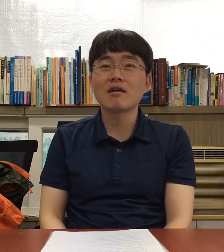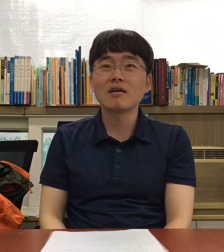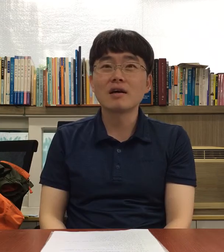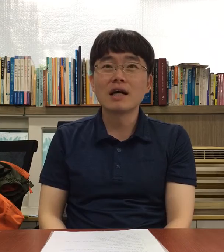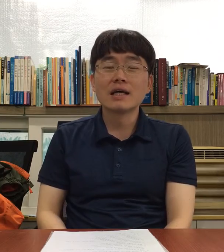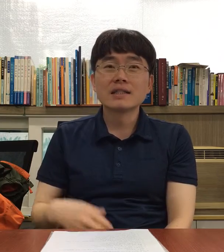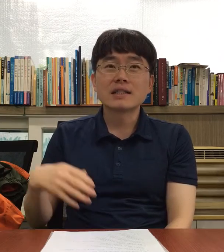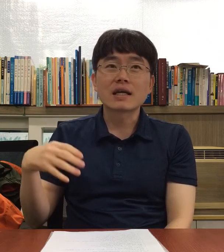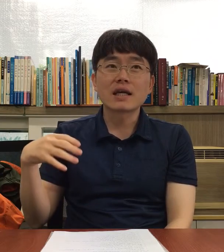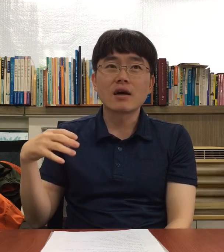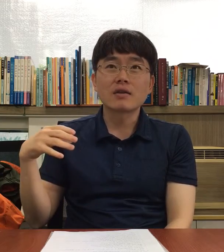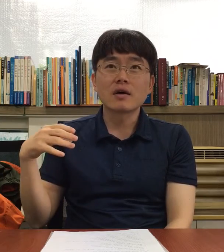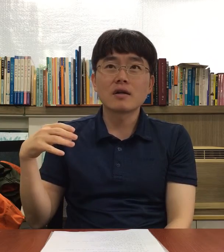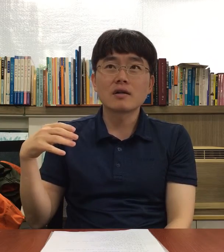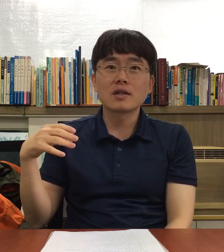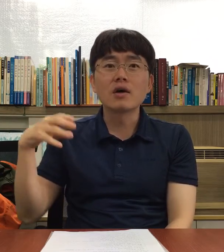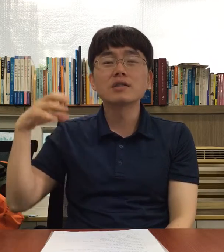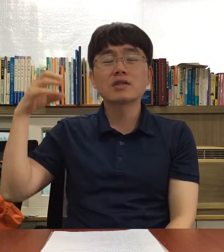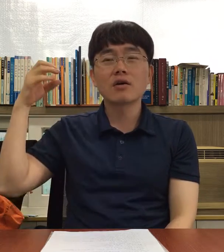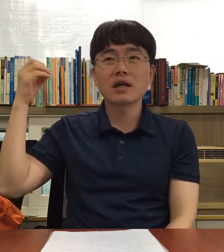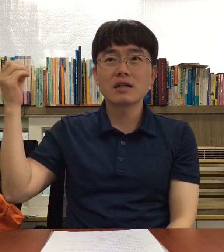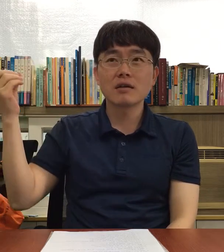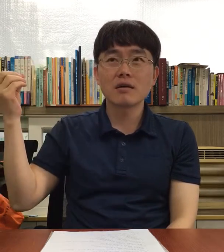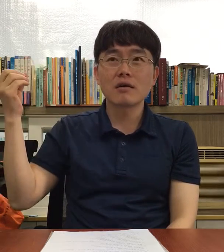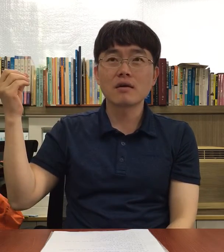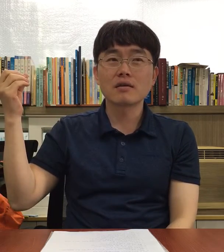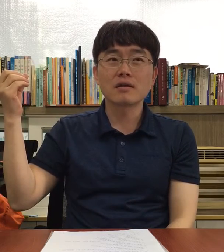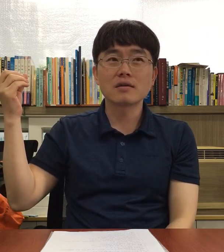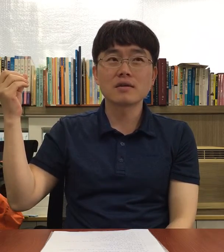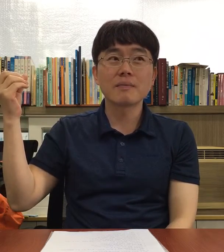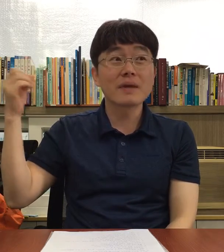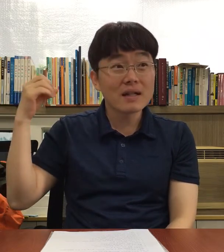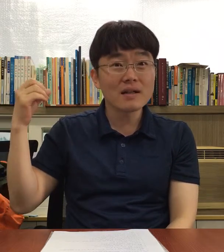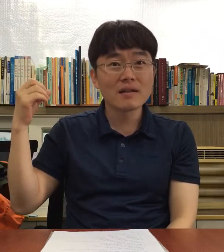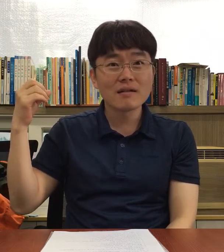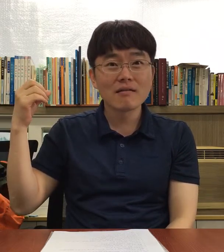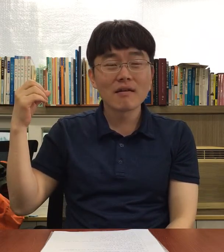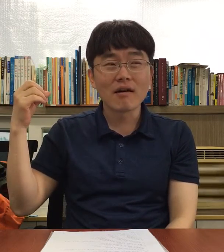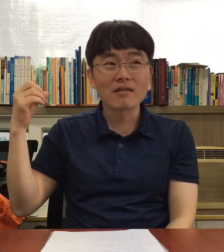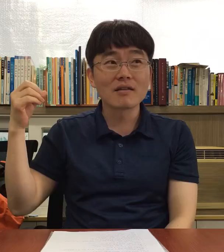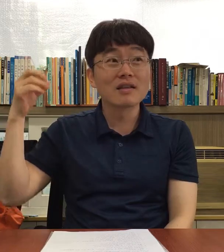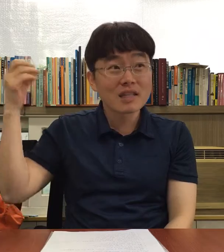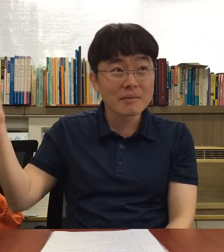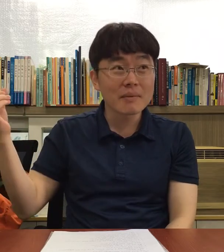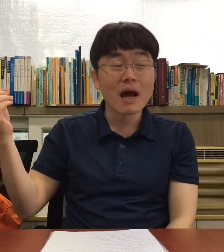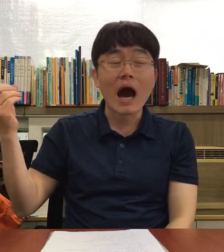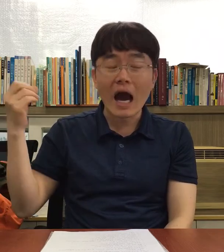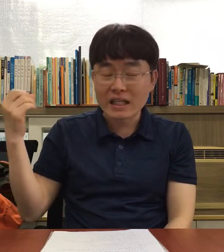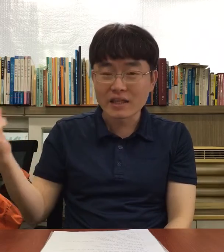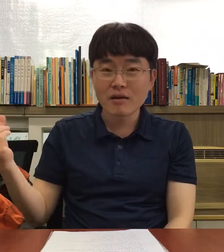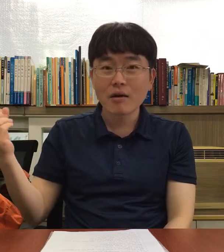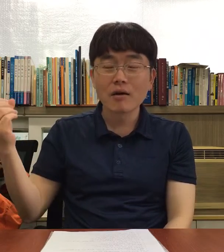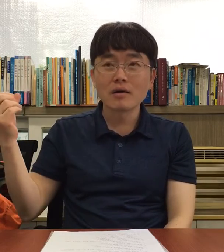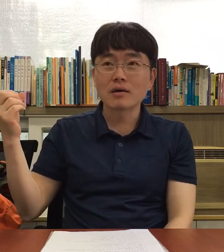자체가 자기의 어떤 영적인 어떤 어떤 느낌, 아이디어,